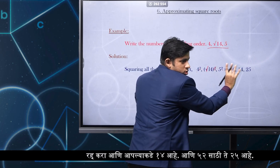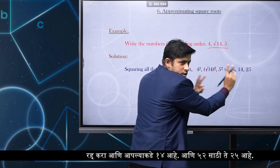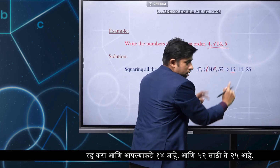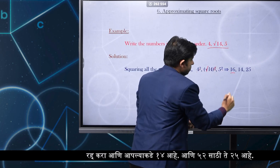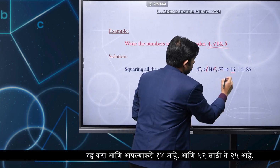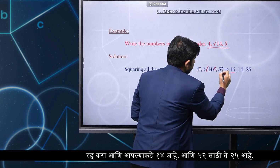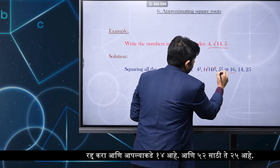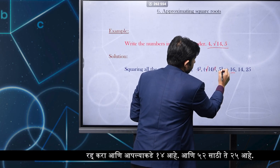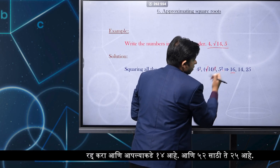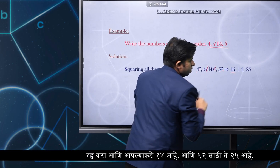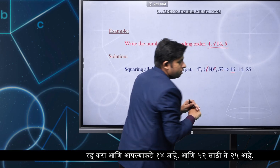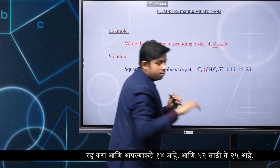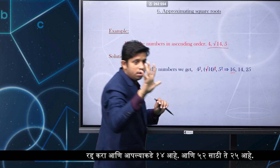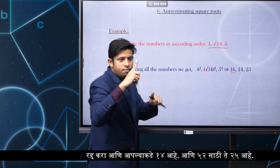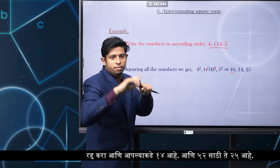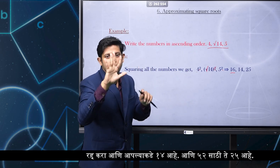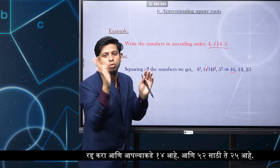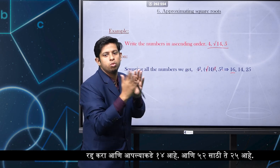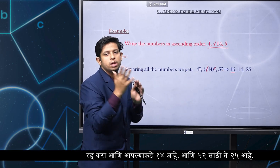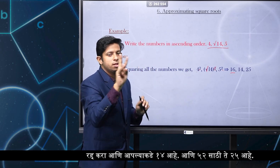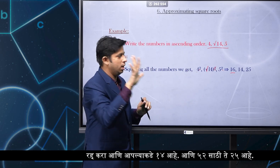14 आहे आणि 52साठी ते 25 आहे.